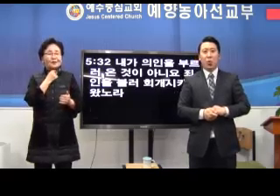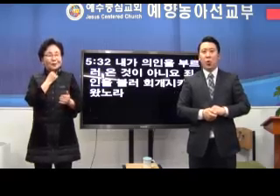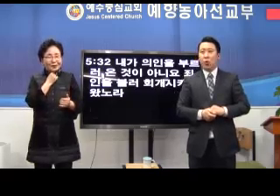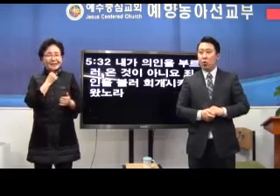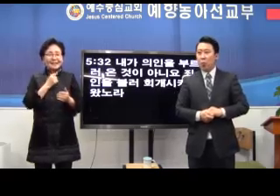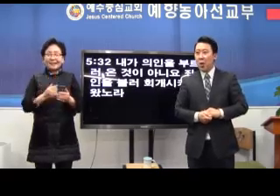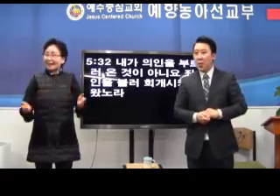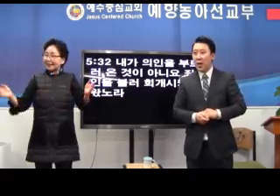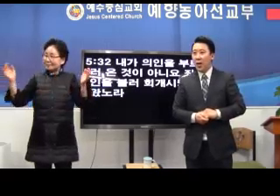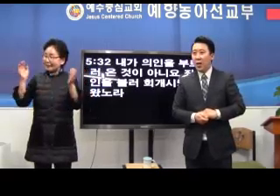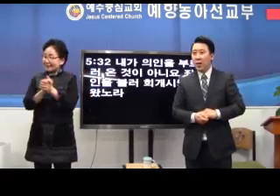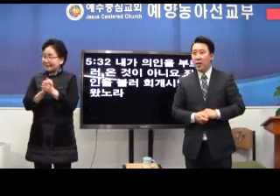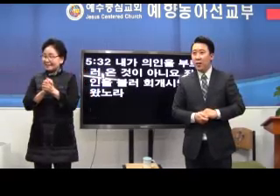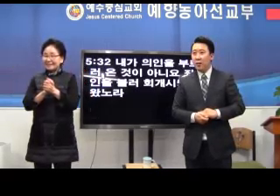이름으로 축복합니다.